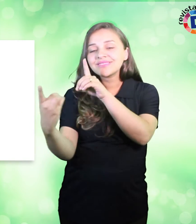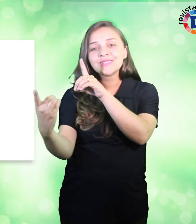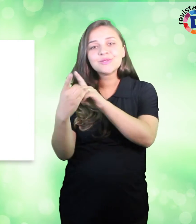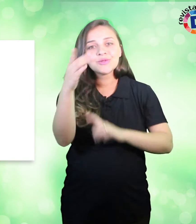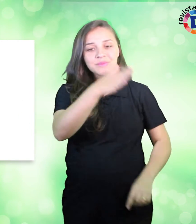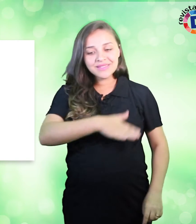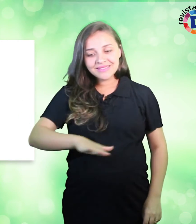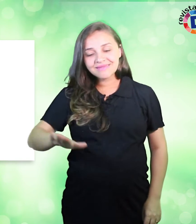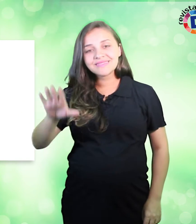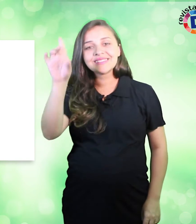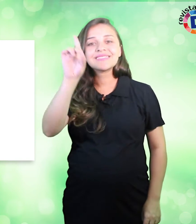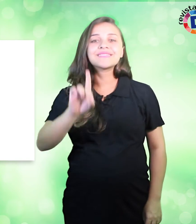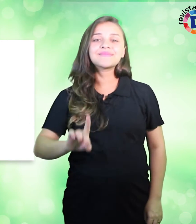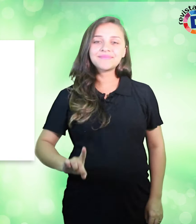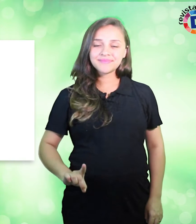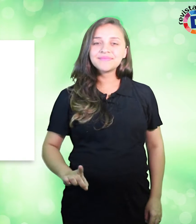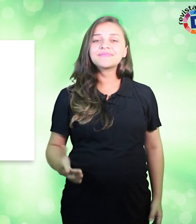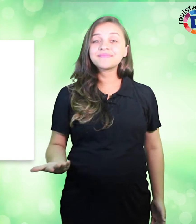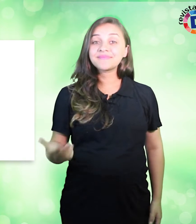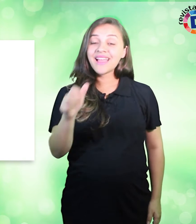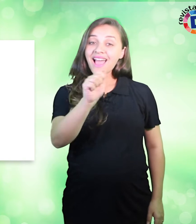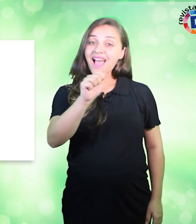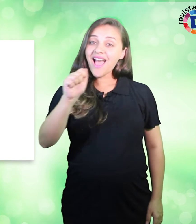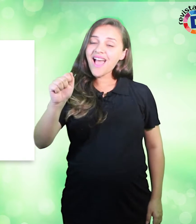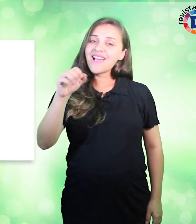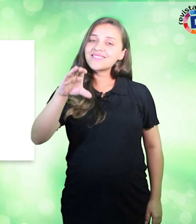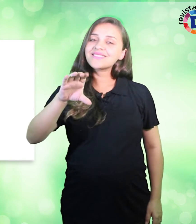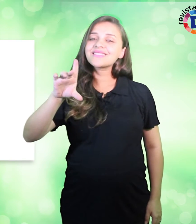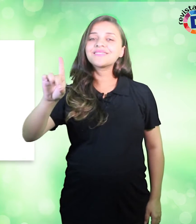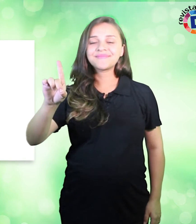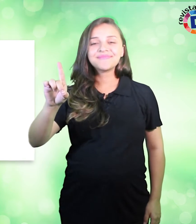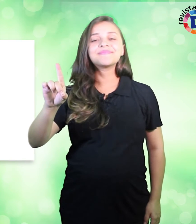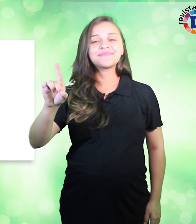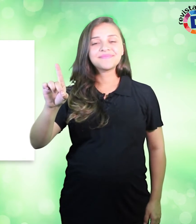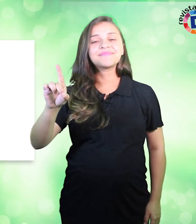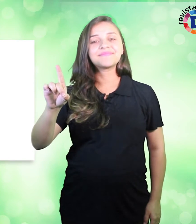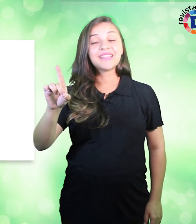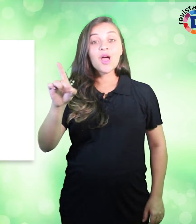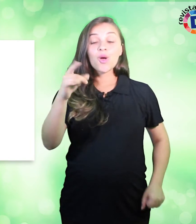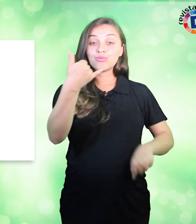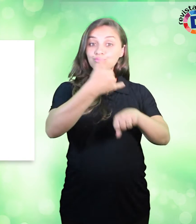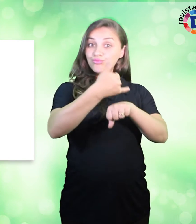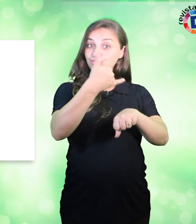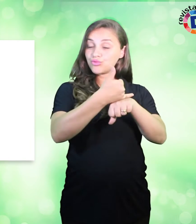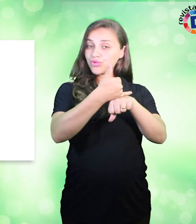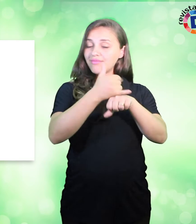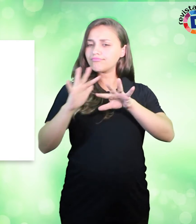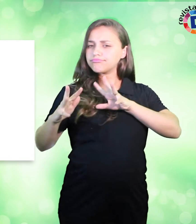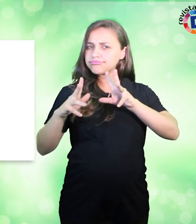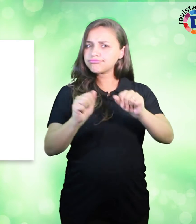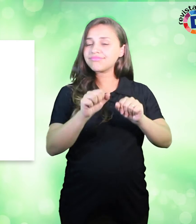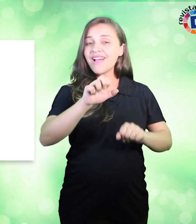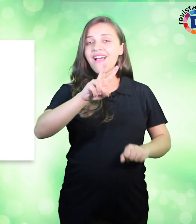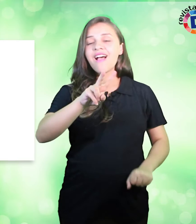com Deficiência, a ACD, o Superintendente-Geral Valdezir Galvão,